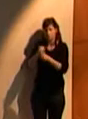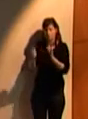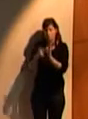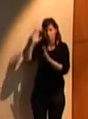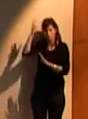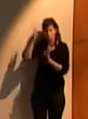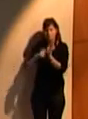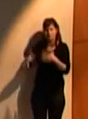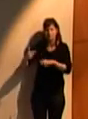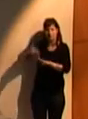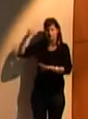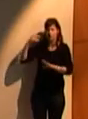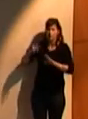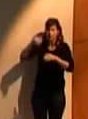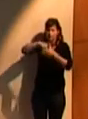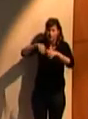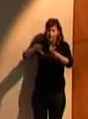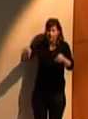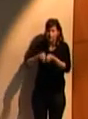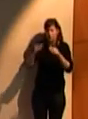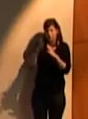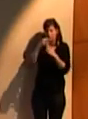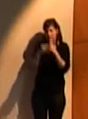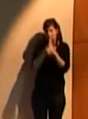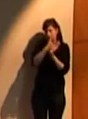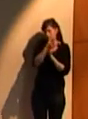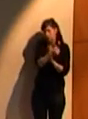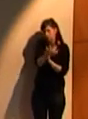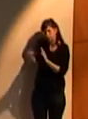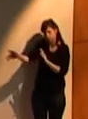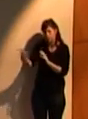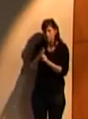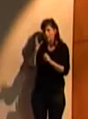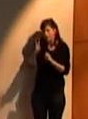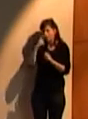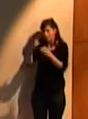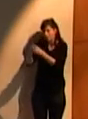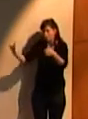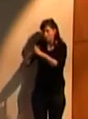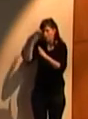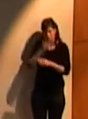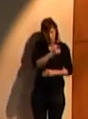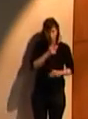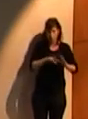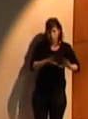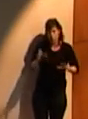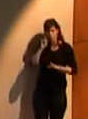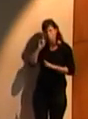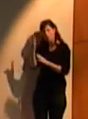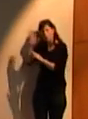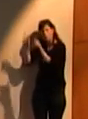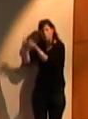est une équipe pluridisciplinaire, mais la plupart d'entre vous connaissent que Mélanie et moi, parce que les autres membres de l'équipe sont un peu plus